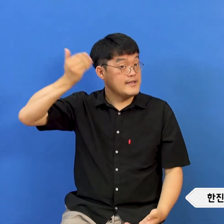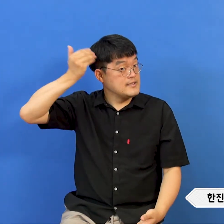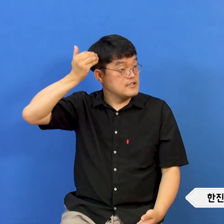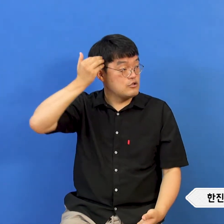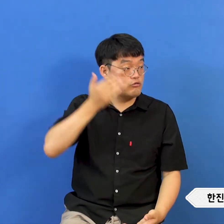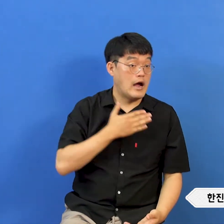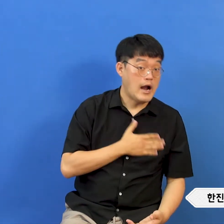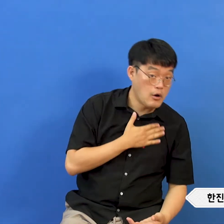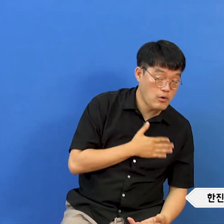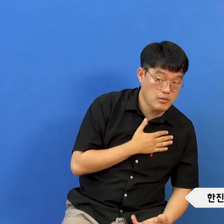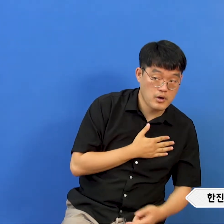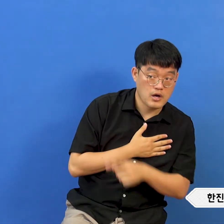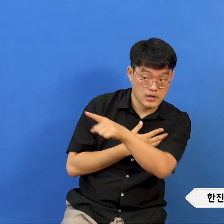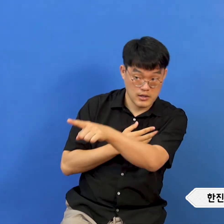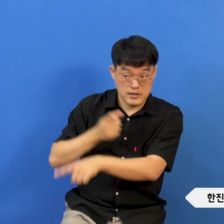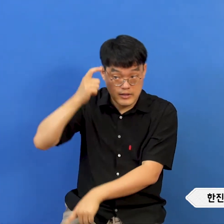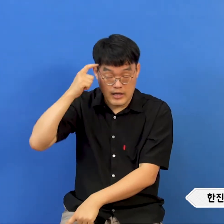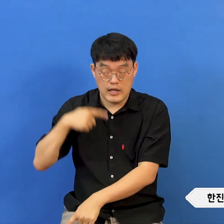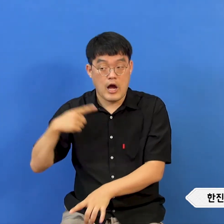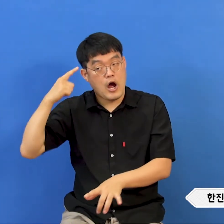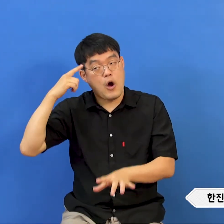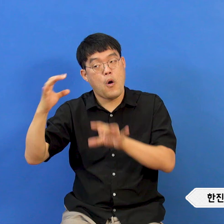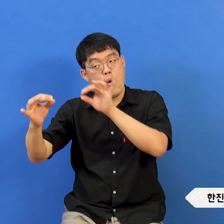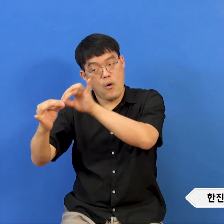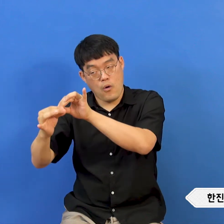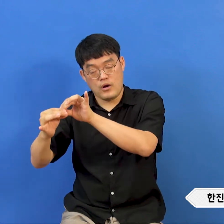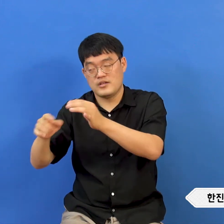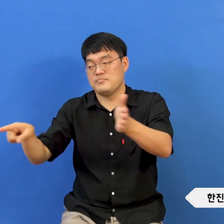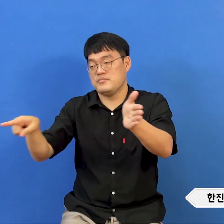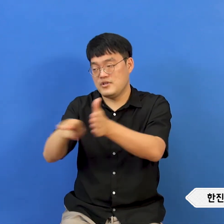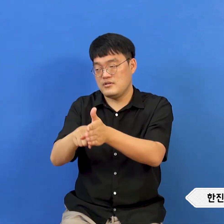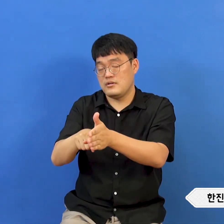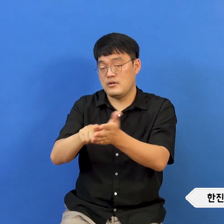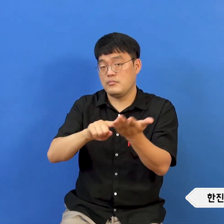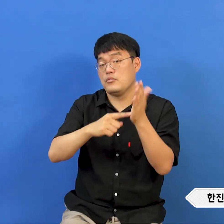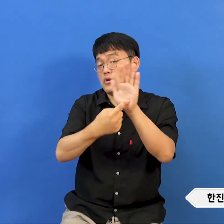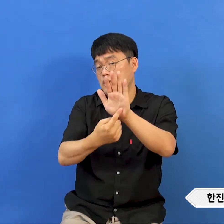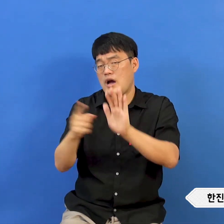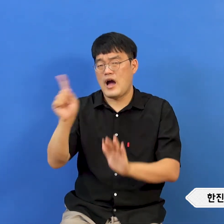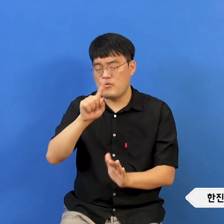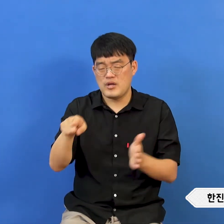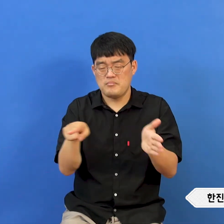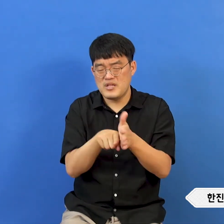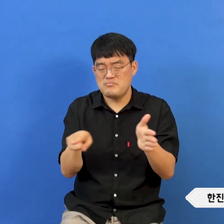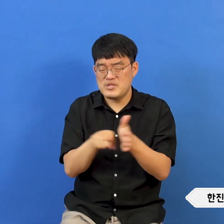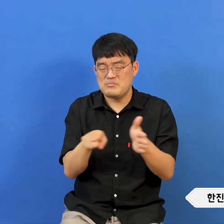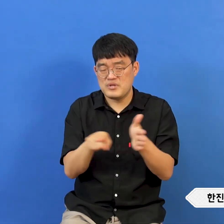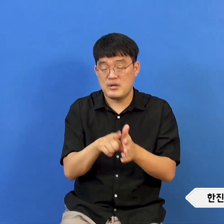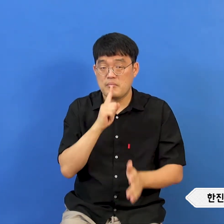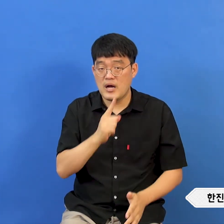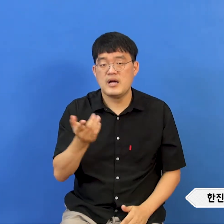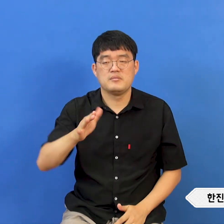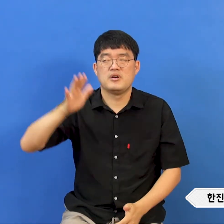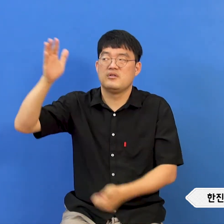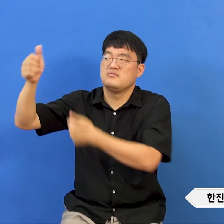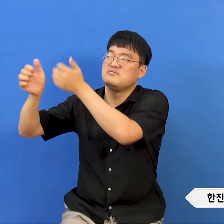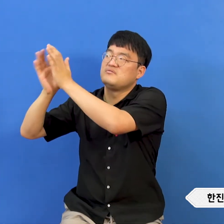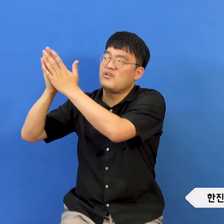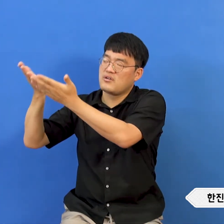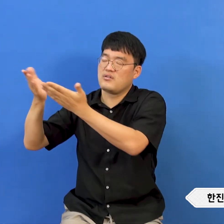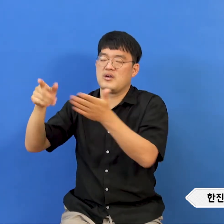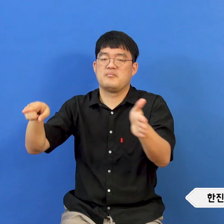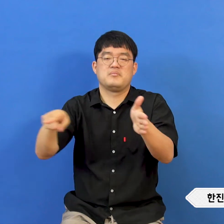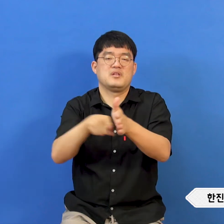안다든지 아니면 무슨 의견에 찬동한다든지 하는 것은 아무리 믿는다고 표현을 해도 그건 성경이 말하는 믿음은